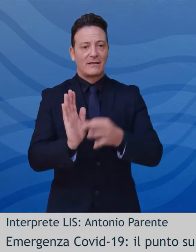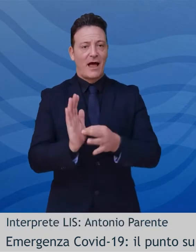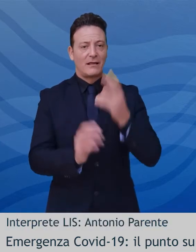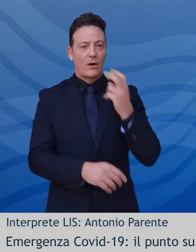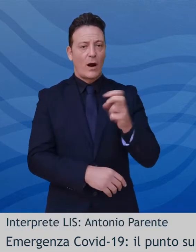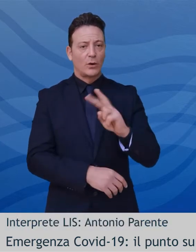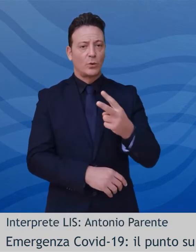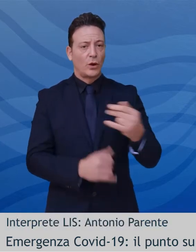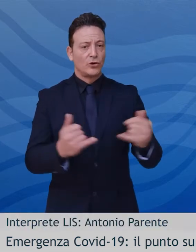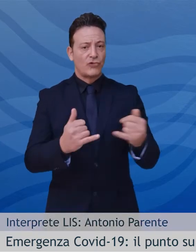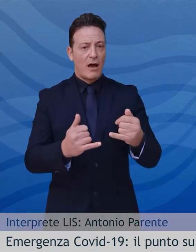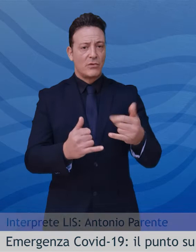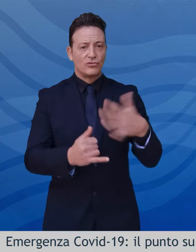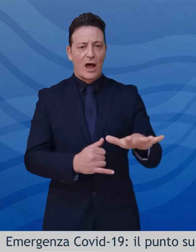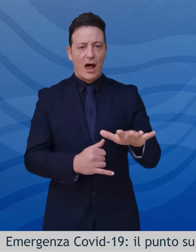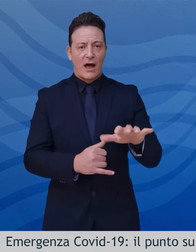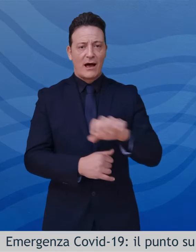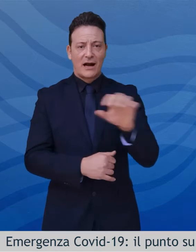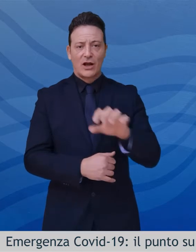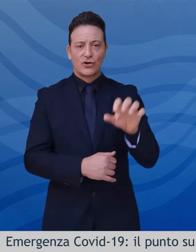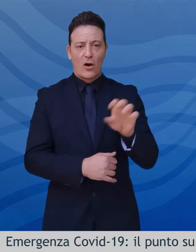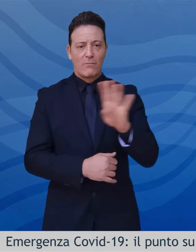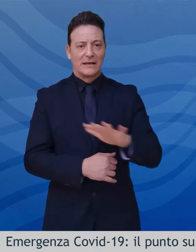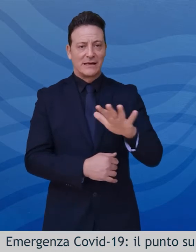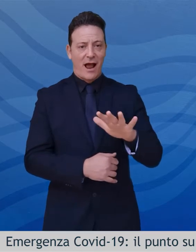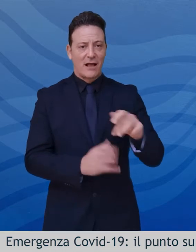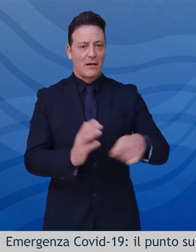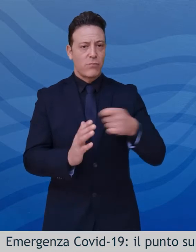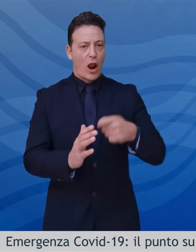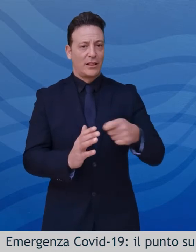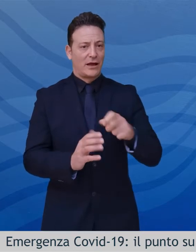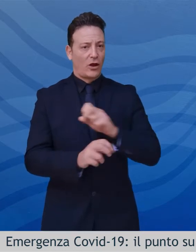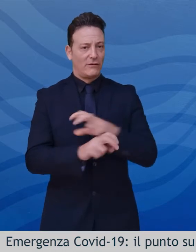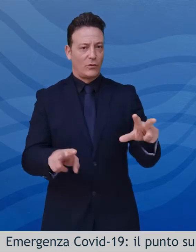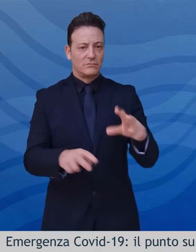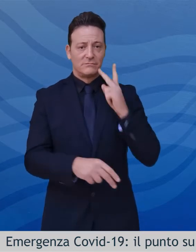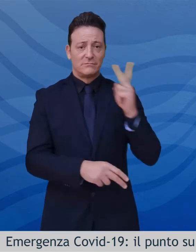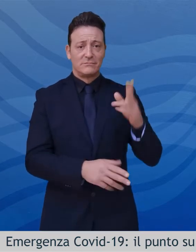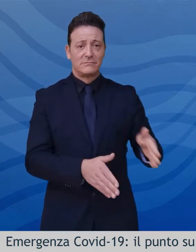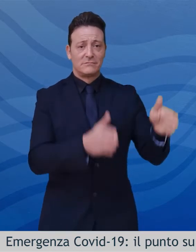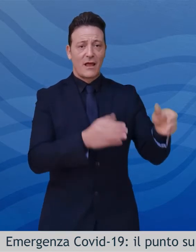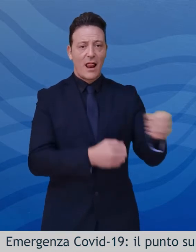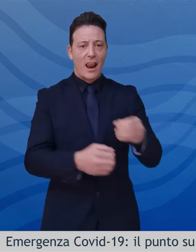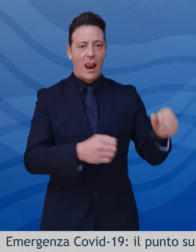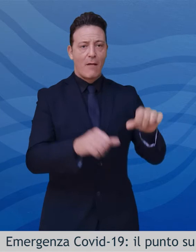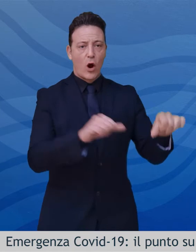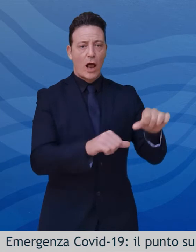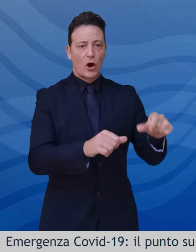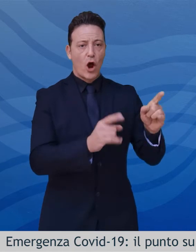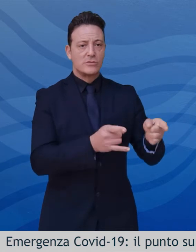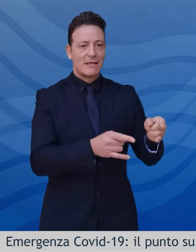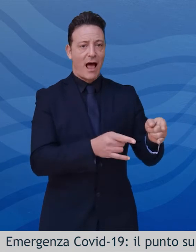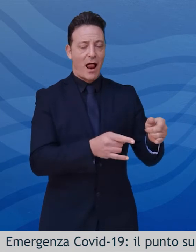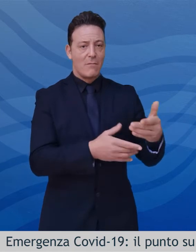riferiti al 2 dicembre, già diffusi dal bollettino regionale, indicano che dai laboratori presso strutture ospedaliere